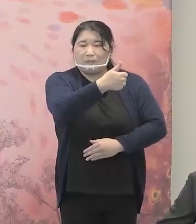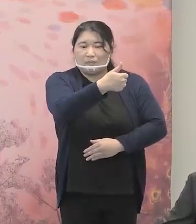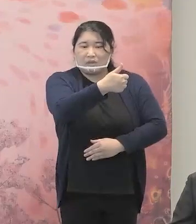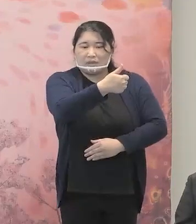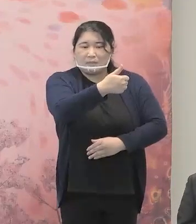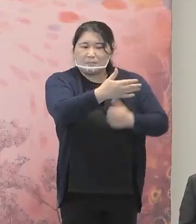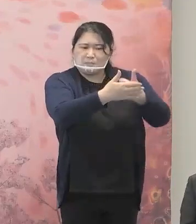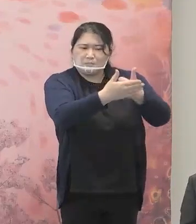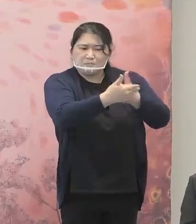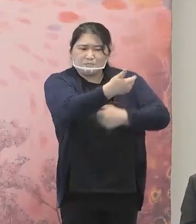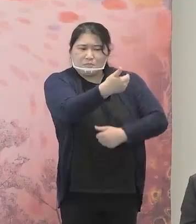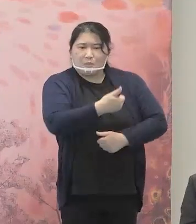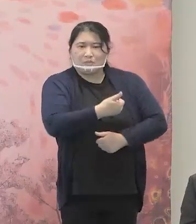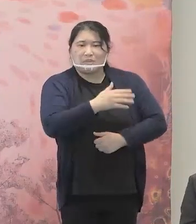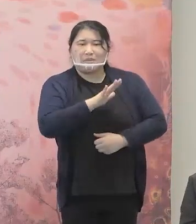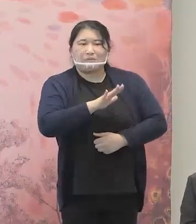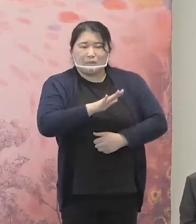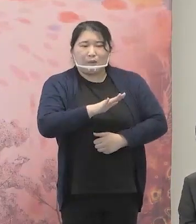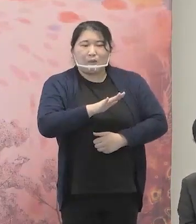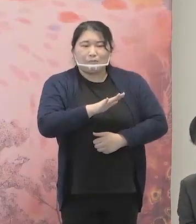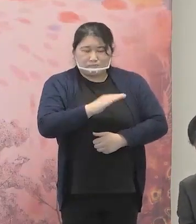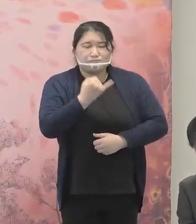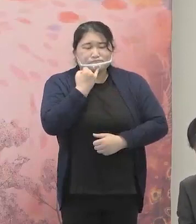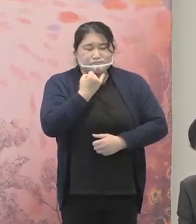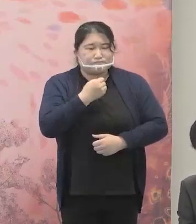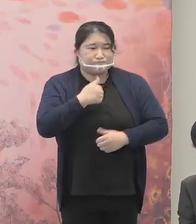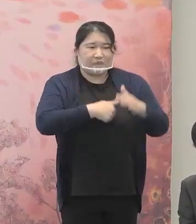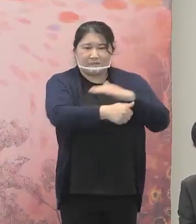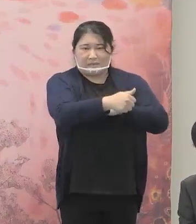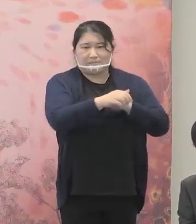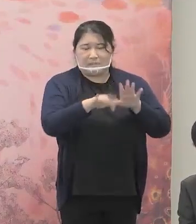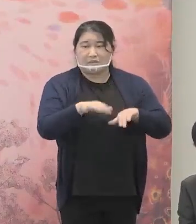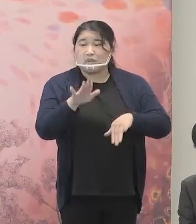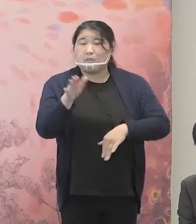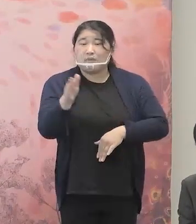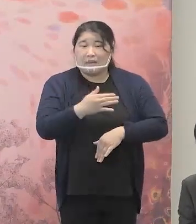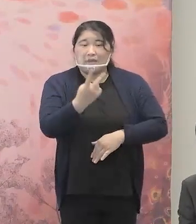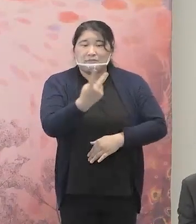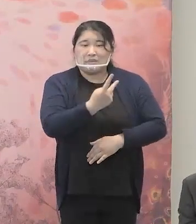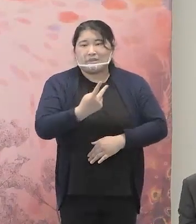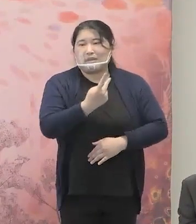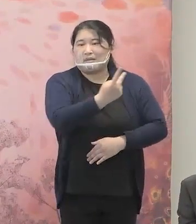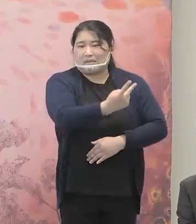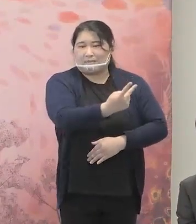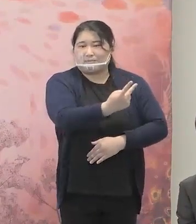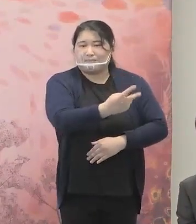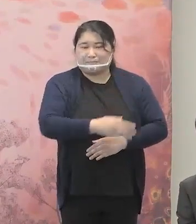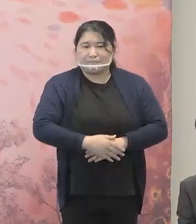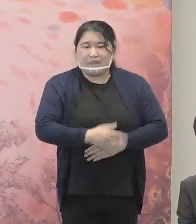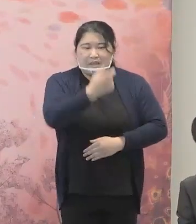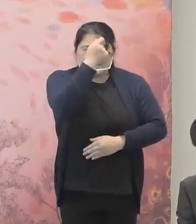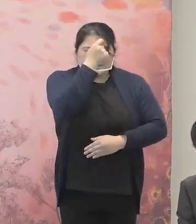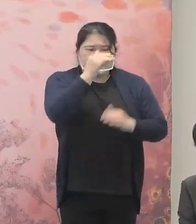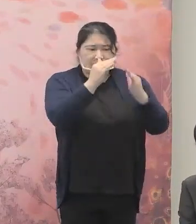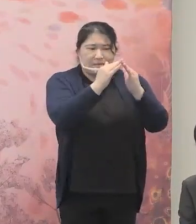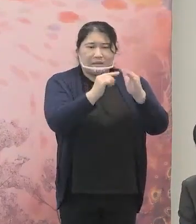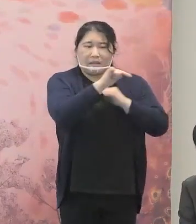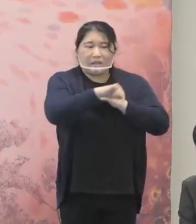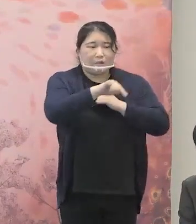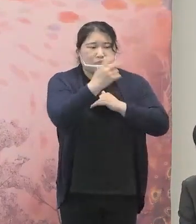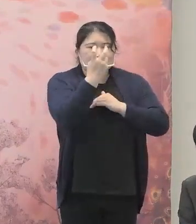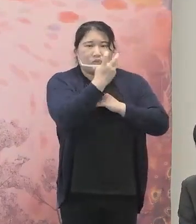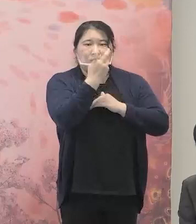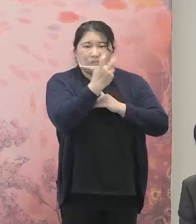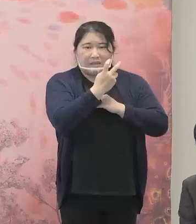援応援要請について直ちに対応するよう指示し、派遣本日からですね、すでに被災家屋の現地調査を行わせております